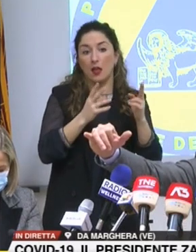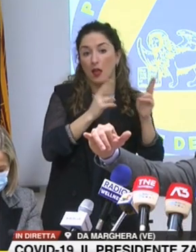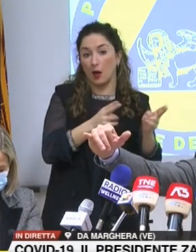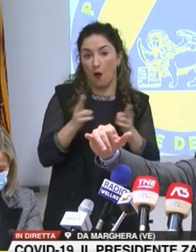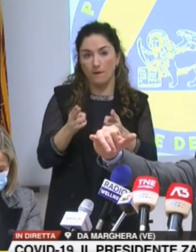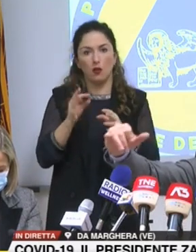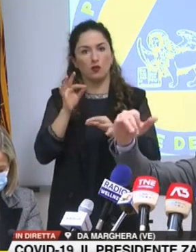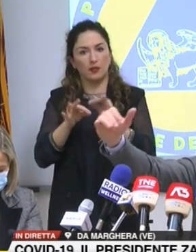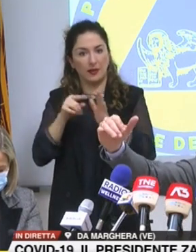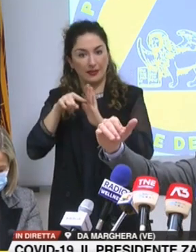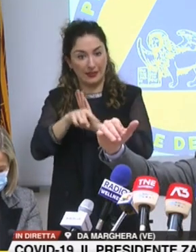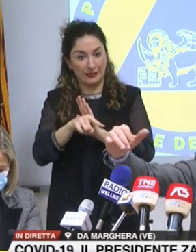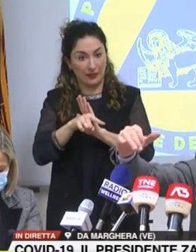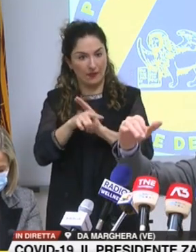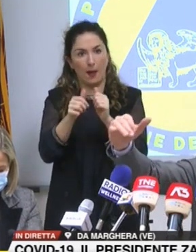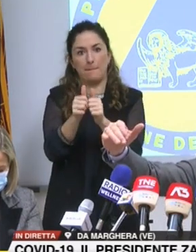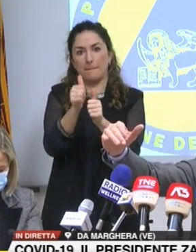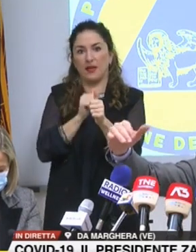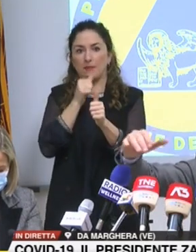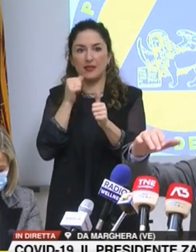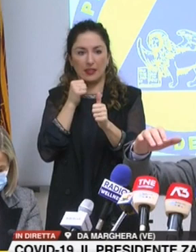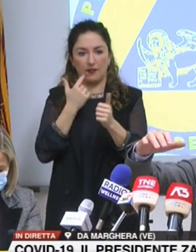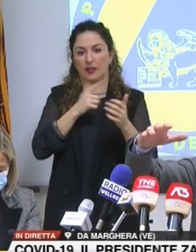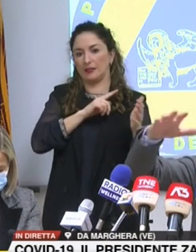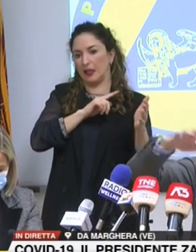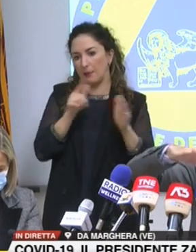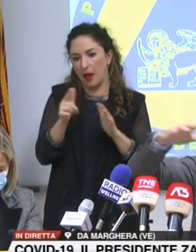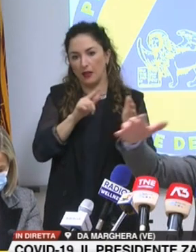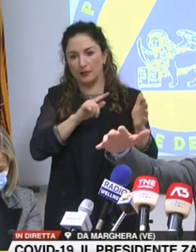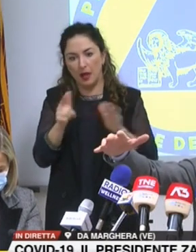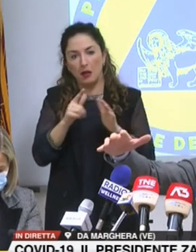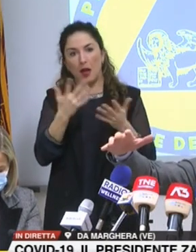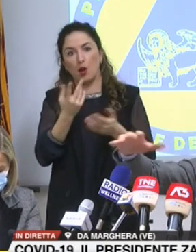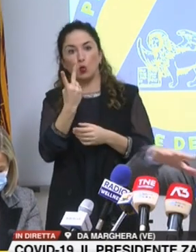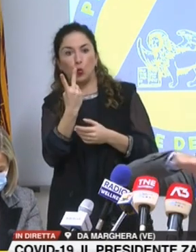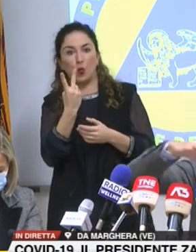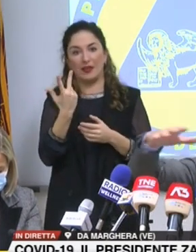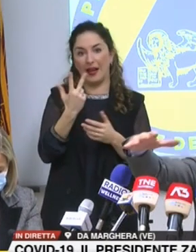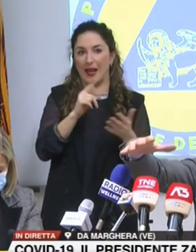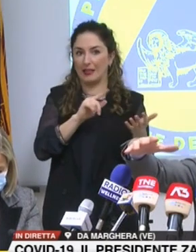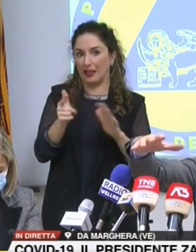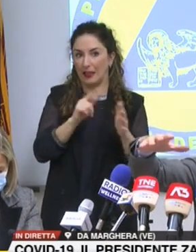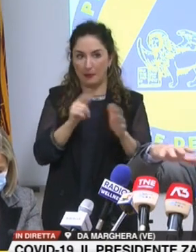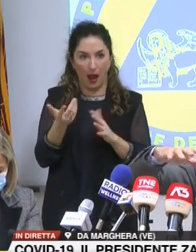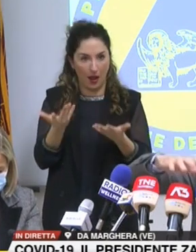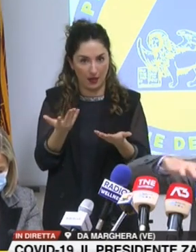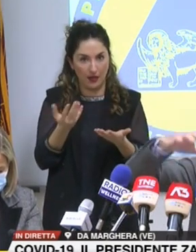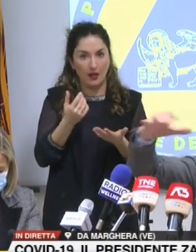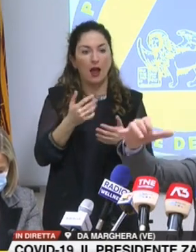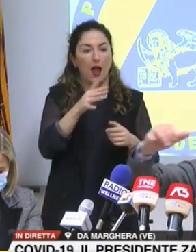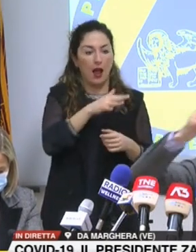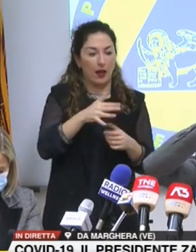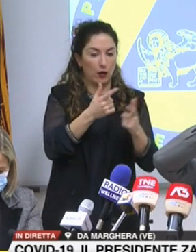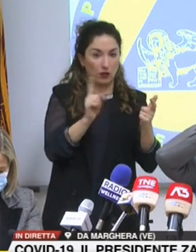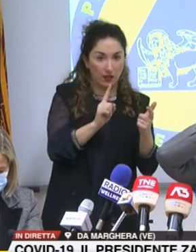intensiva, peggio ancora, ne passano di giorni, passano settimane, perché si calcola 2-3 settimane. 2 settimane per l'area non critica